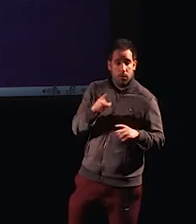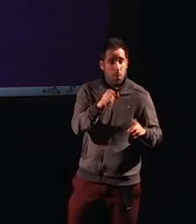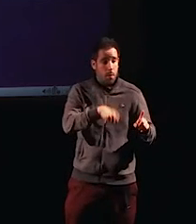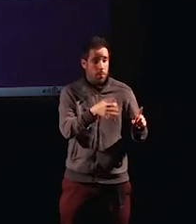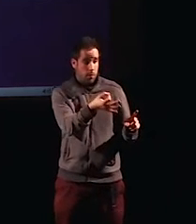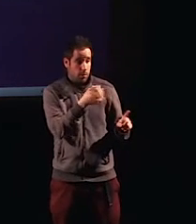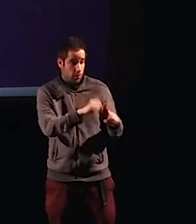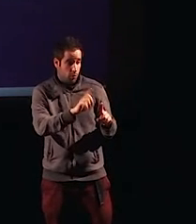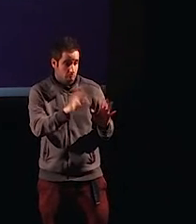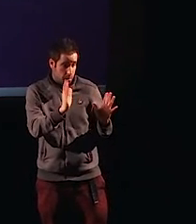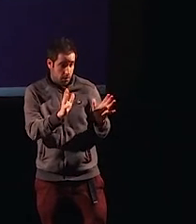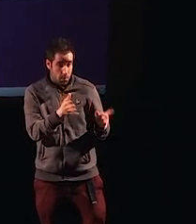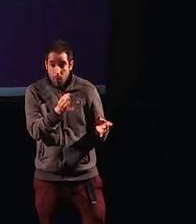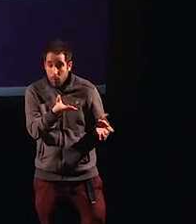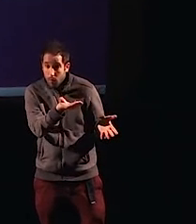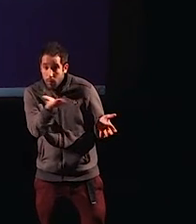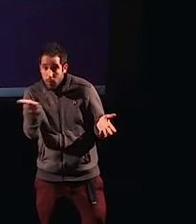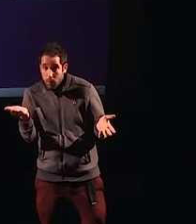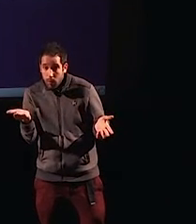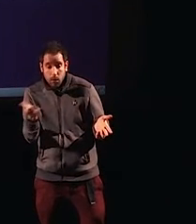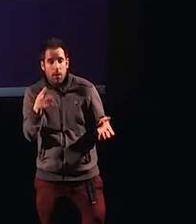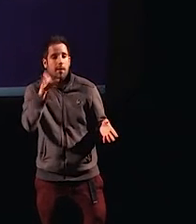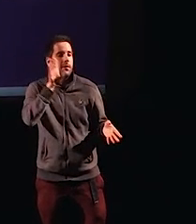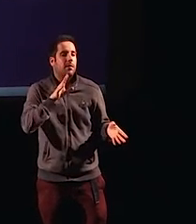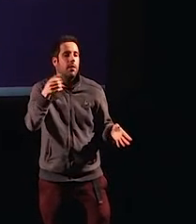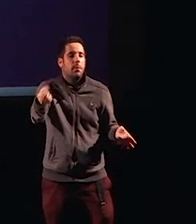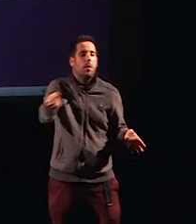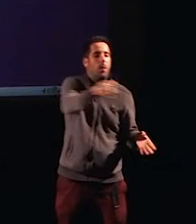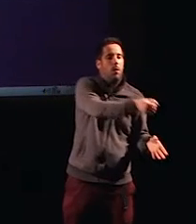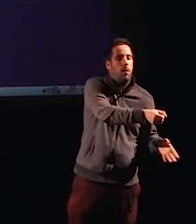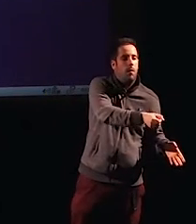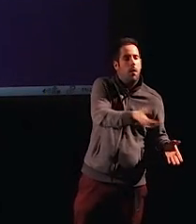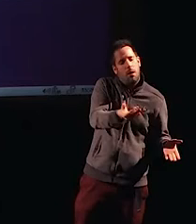Un, deux. Bah ouais, demande le micro à la dame.